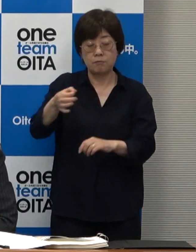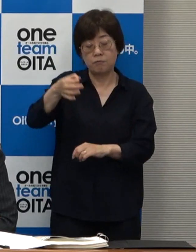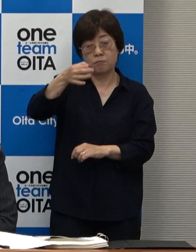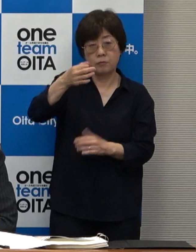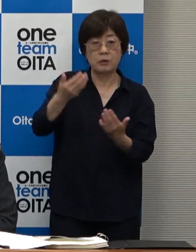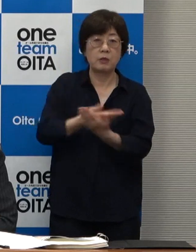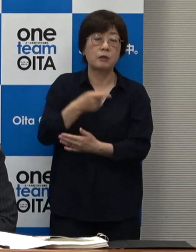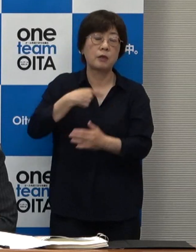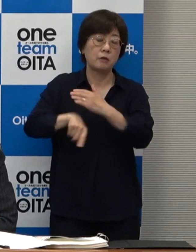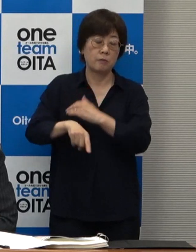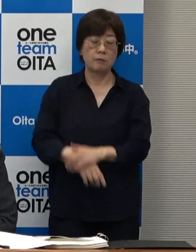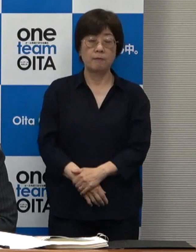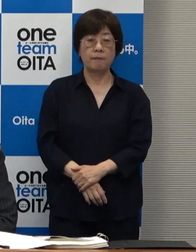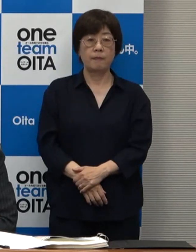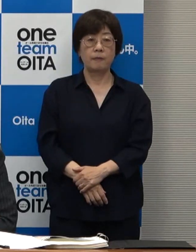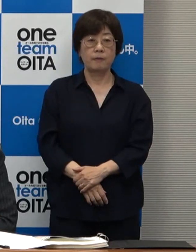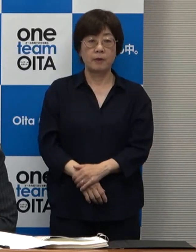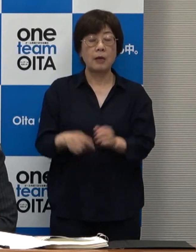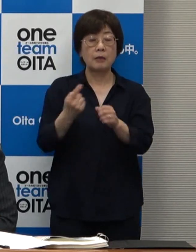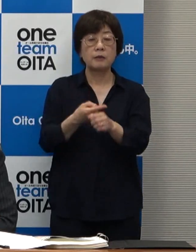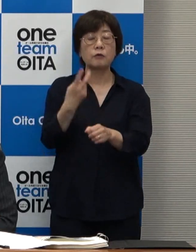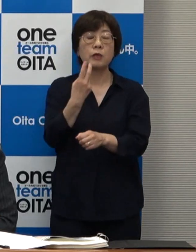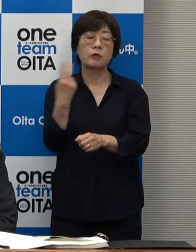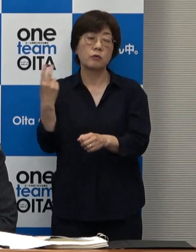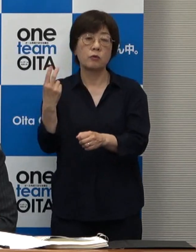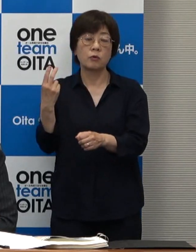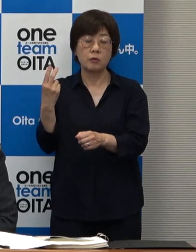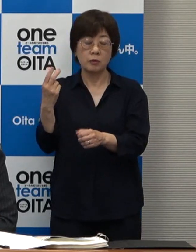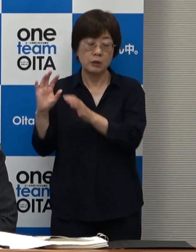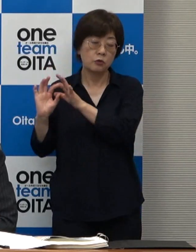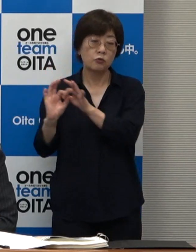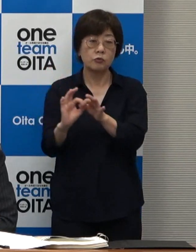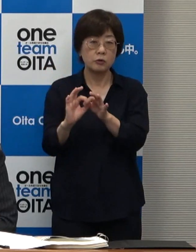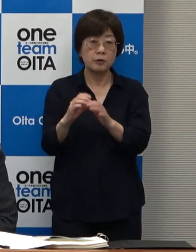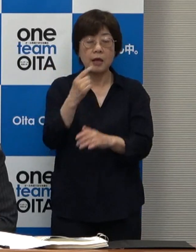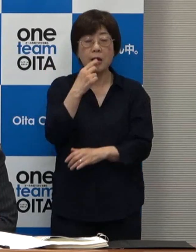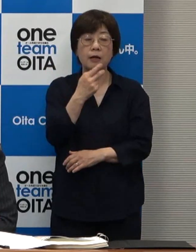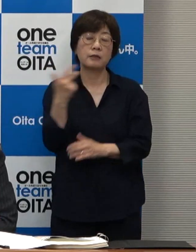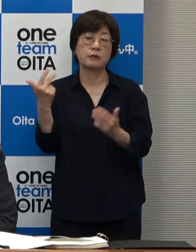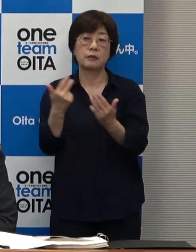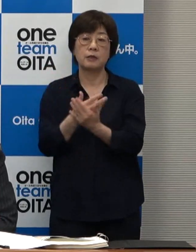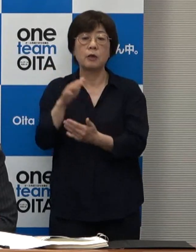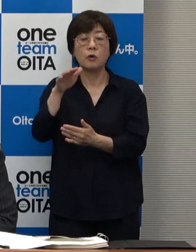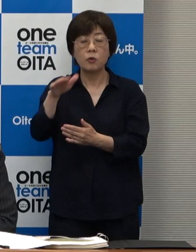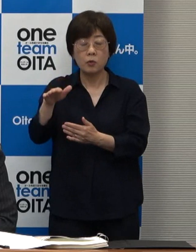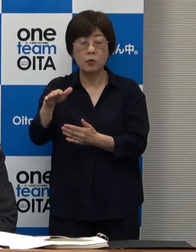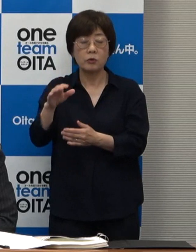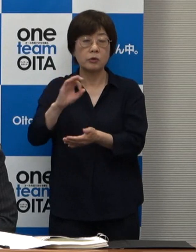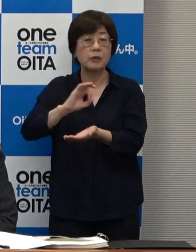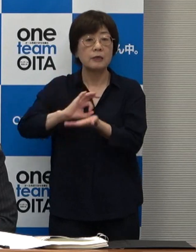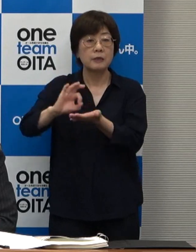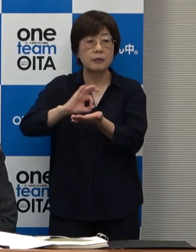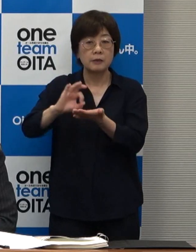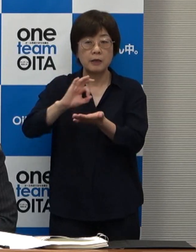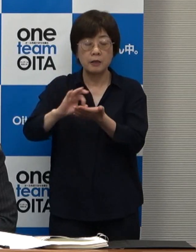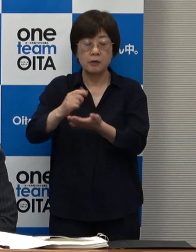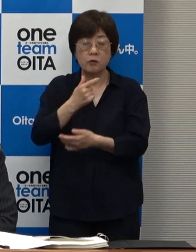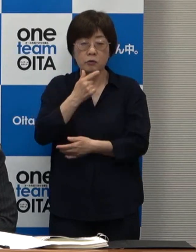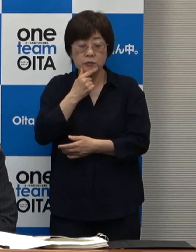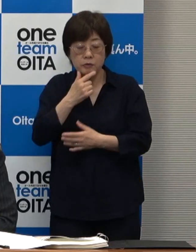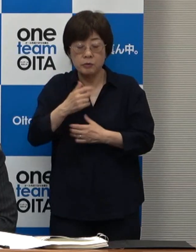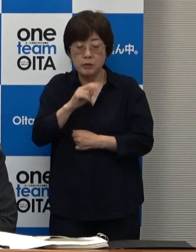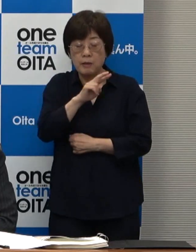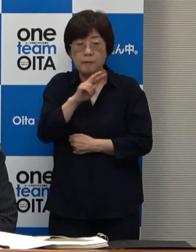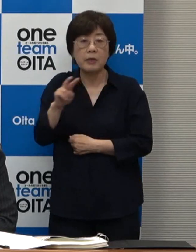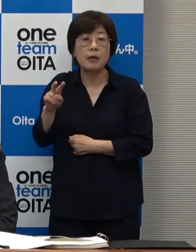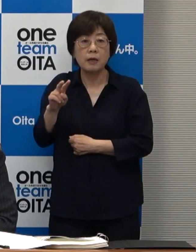当初予算時に引き続いての赤字となっています。今後ともこうした財政指標等の動向にも十分留意し、